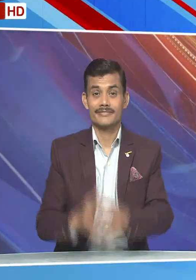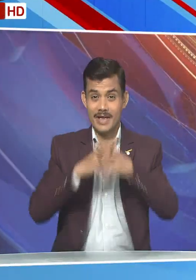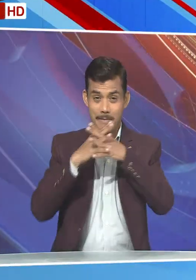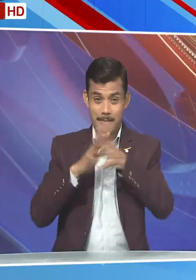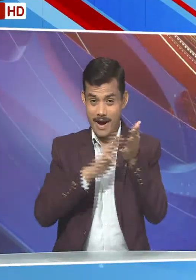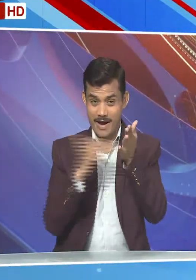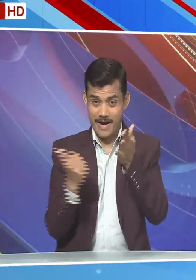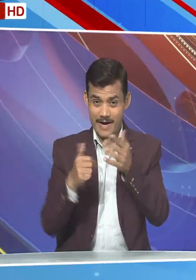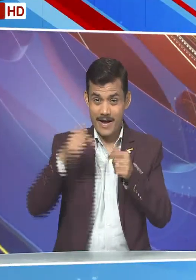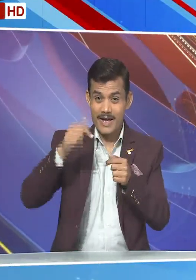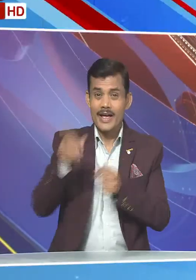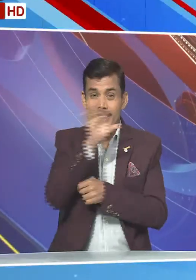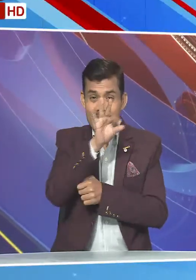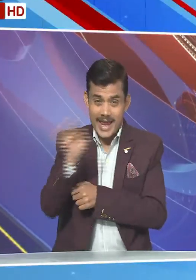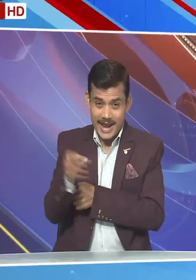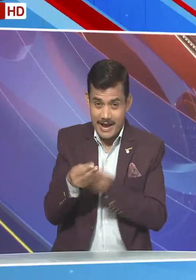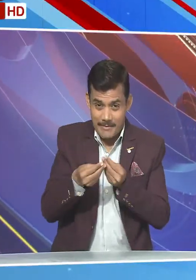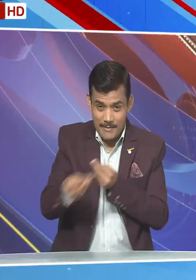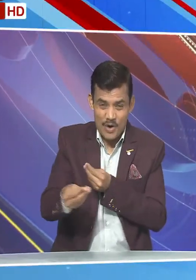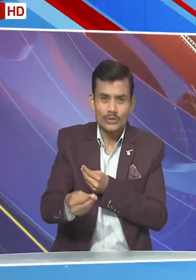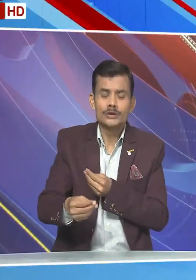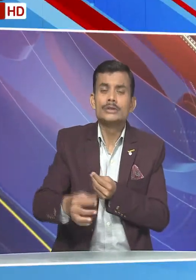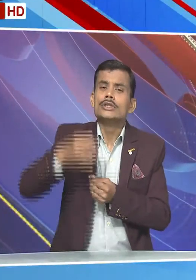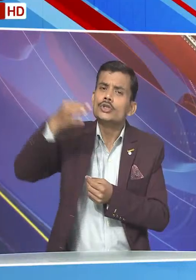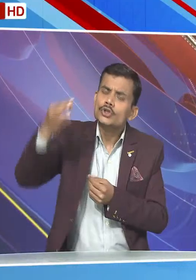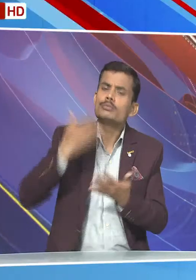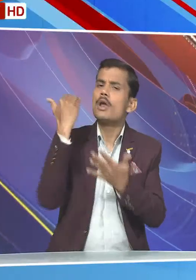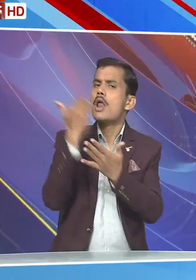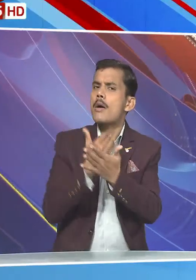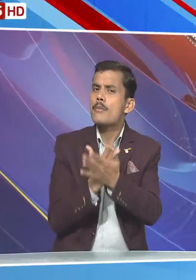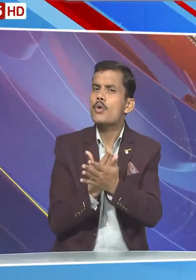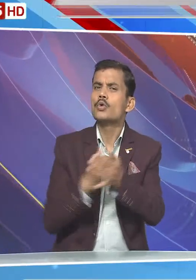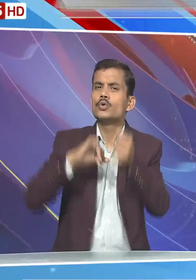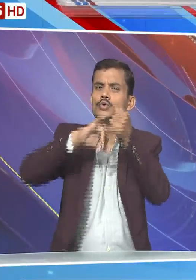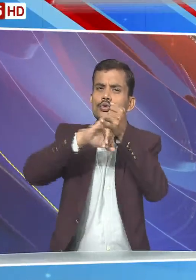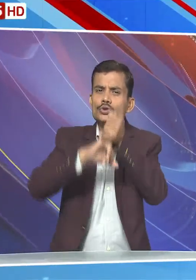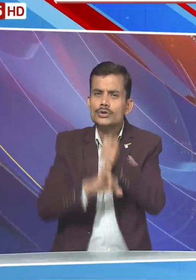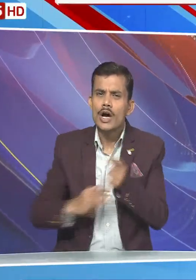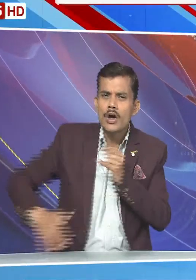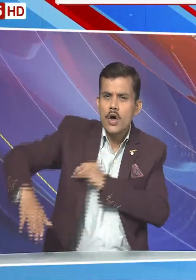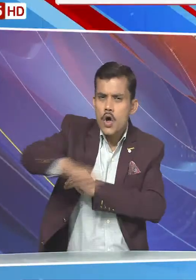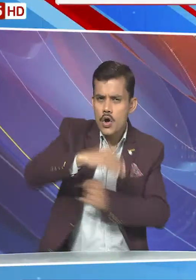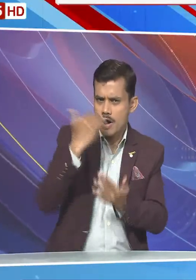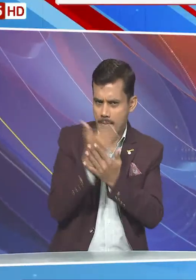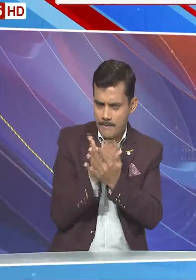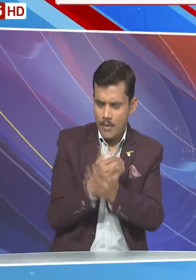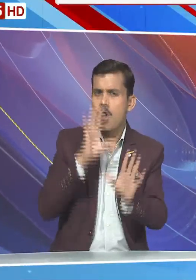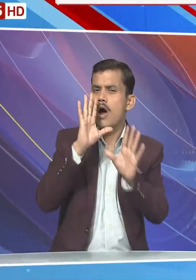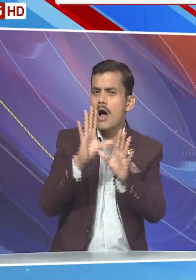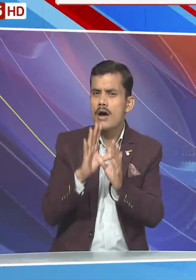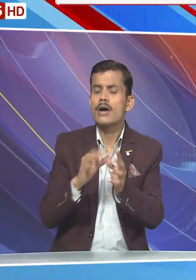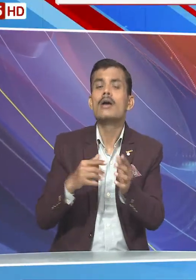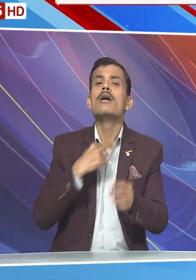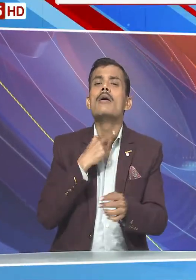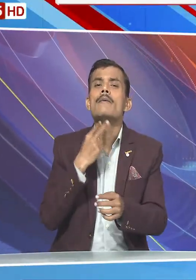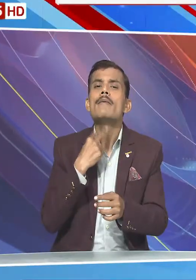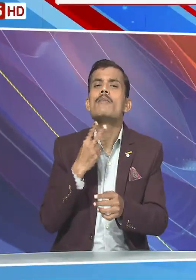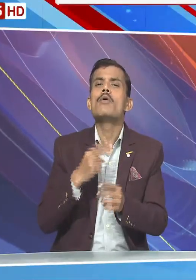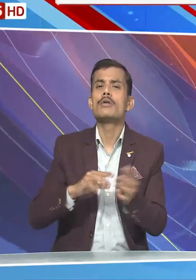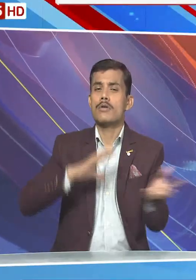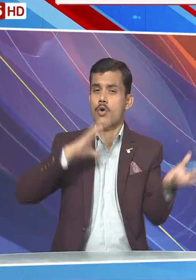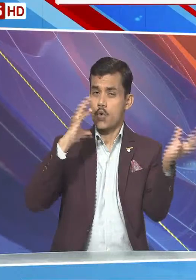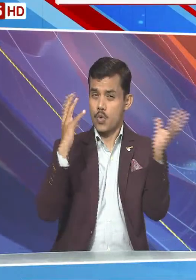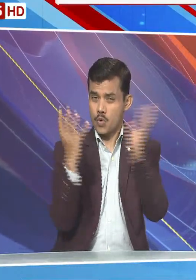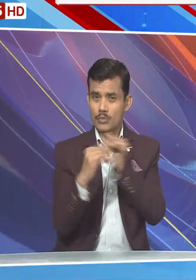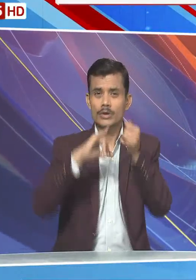विदेश मंत्रालय अगले हफ्ते स्पेशल वर्चुअल ग्लोबल साउथ समिट का आयोजन कर रहा है। वॉइस ऑफ ग्लोबल साउथ के